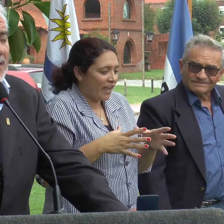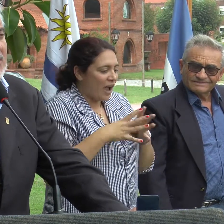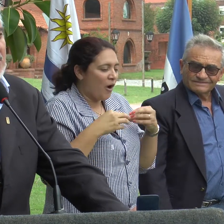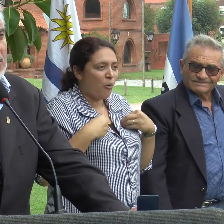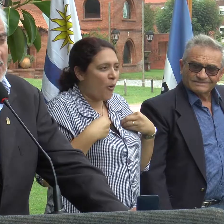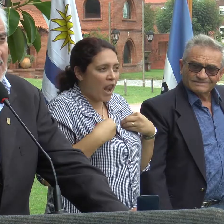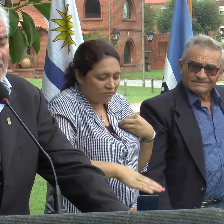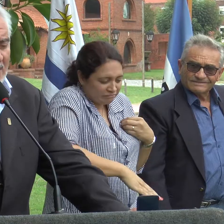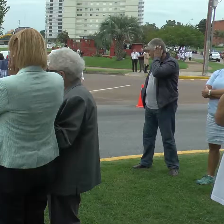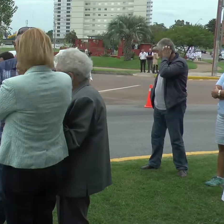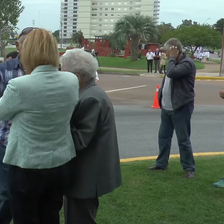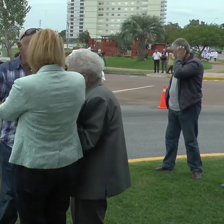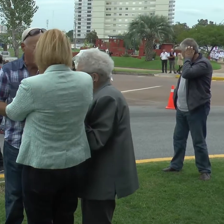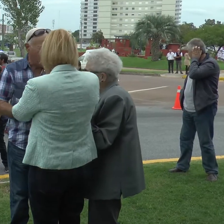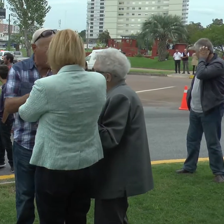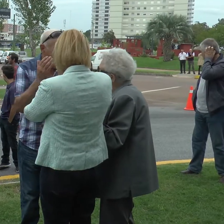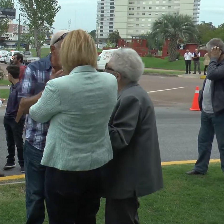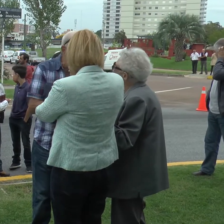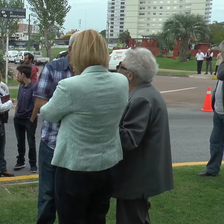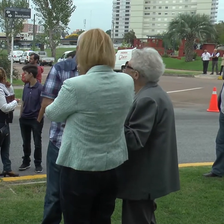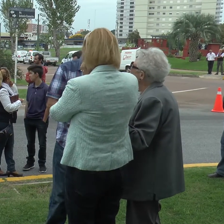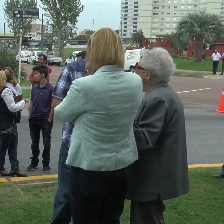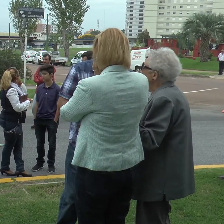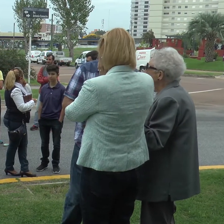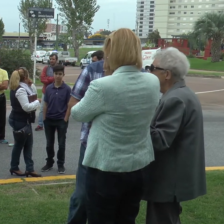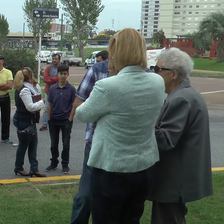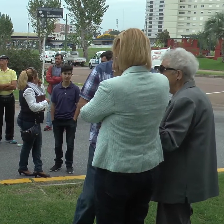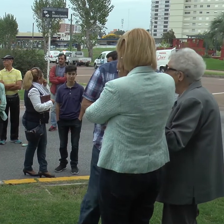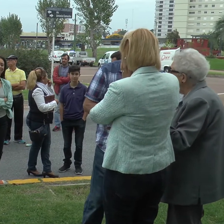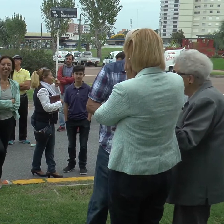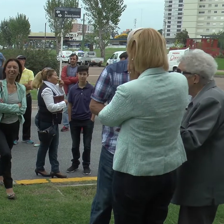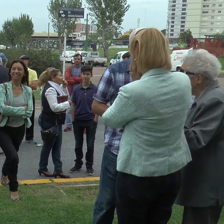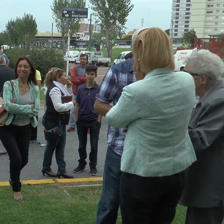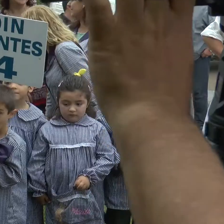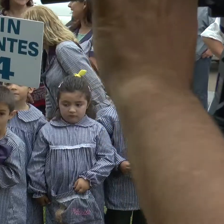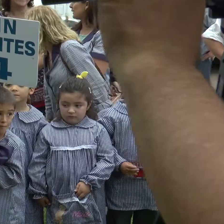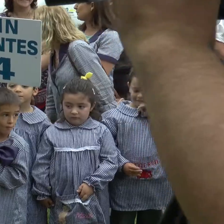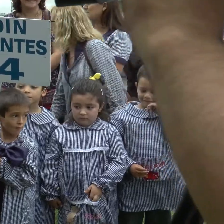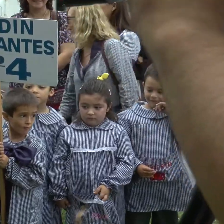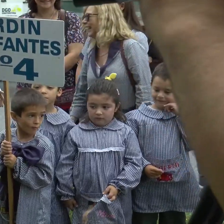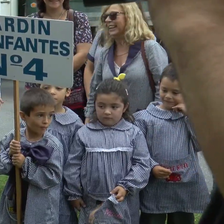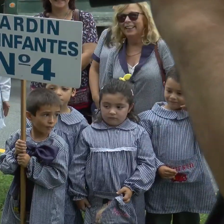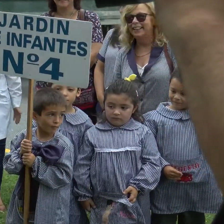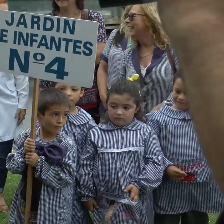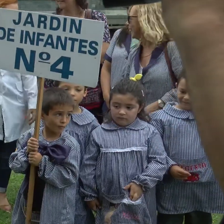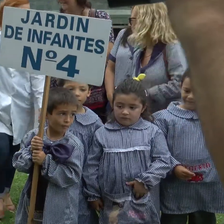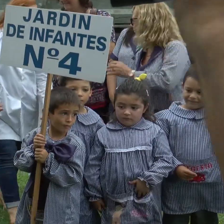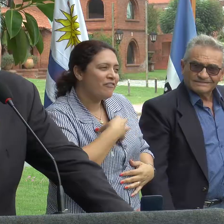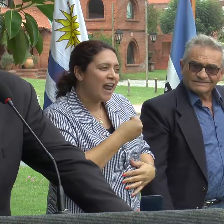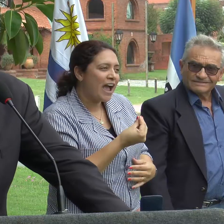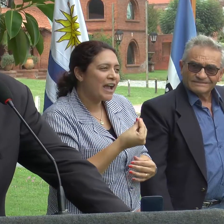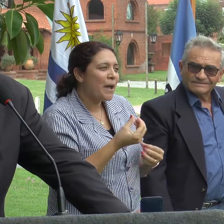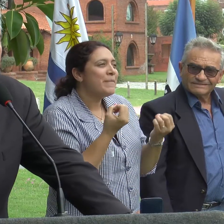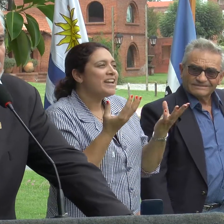crecí frente a una escuela, con ese bullicio de las túnicas blancas, y me parece que la vida sin